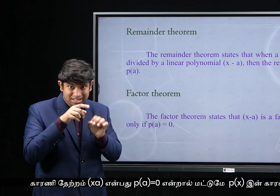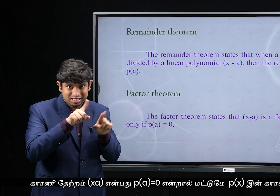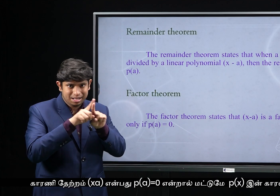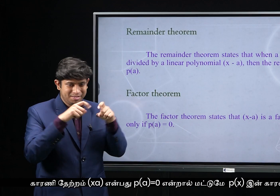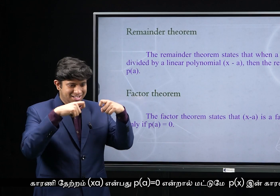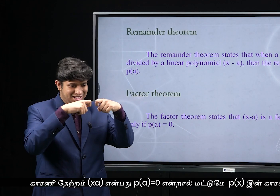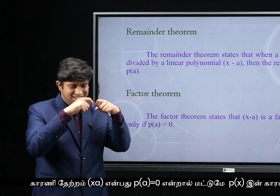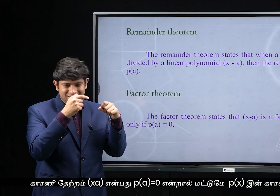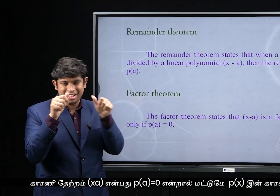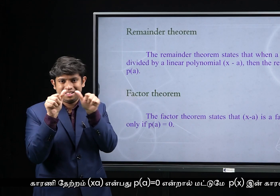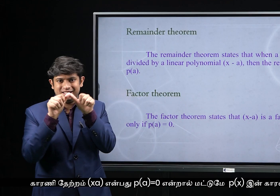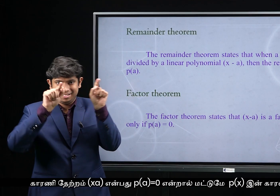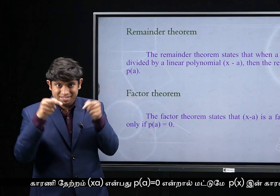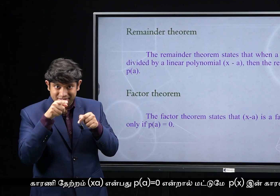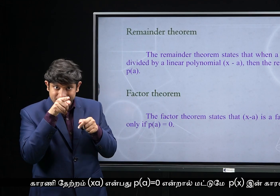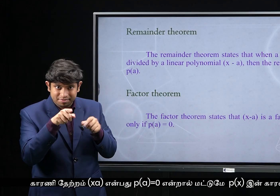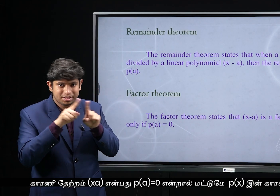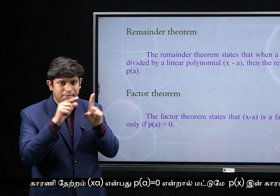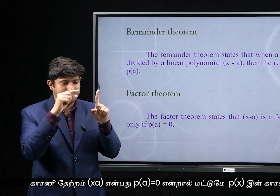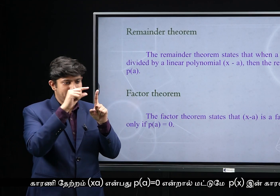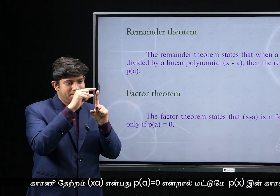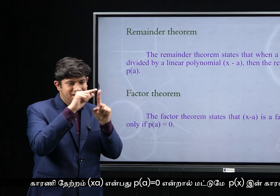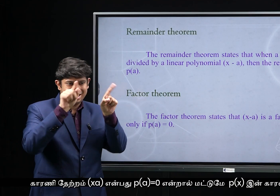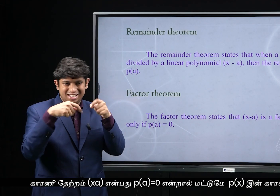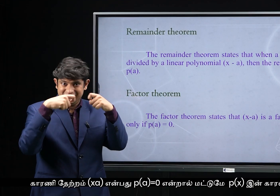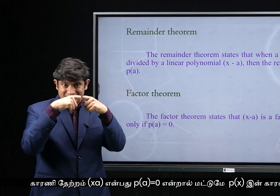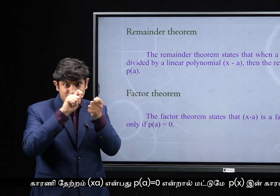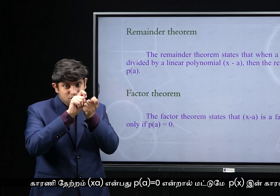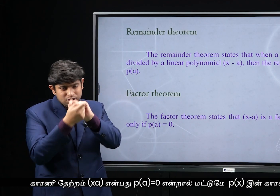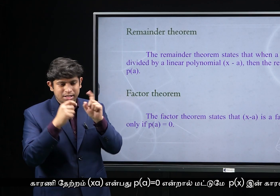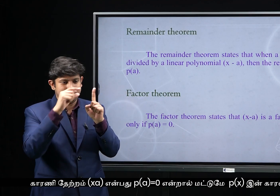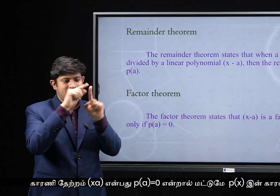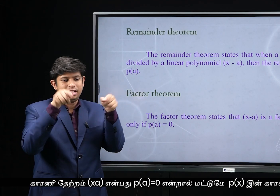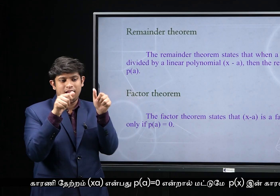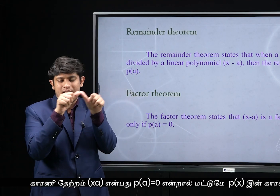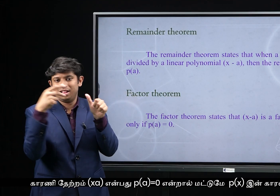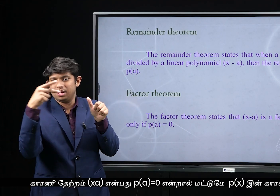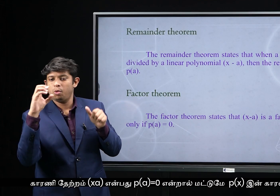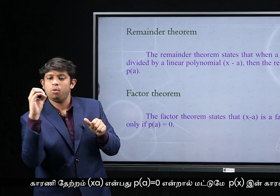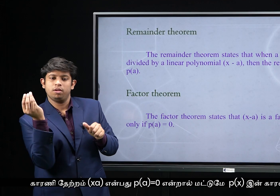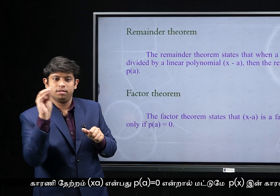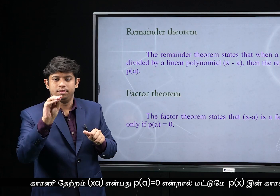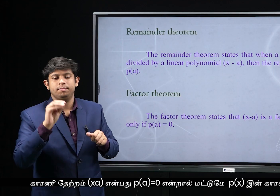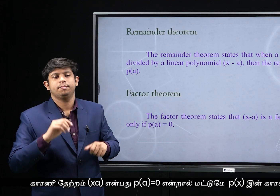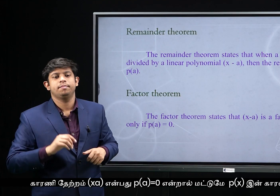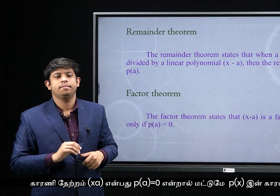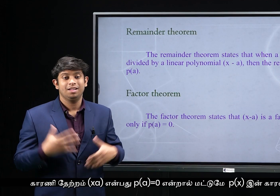அடைப்புக்குறிக்குள் xa என்பது p வட்ட அடைப்புக்குறிக்குள் a ஈடு 0 என்றால் மட்டுமே p வட்ட அடைப்புக்குறிக்குள் x இன் காரணி என்று